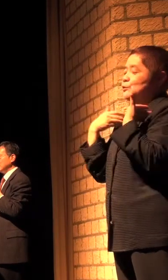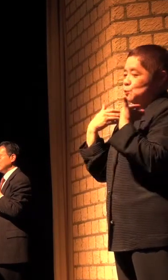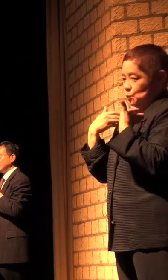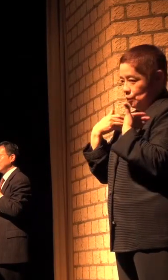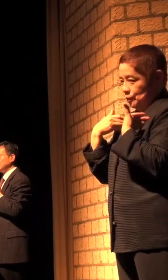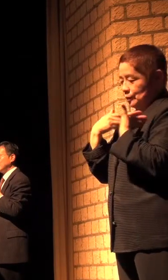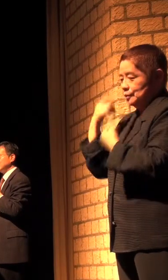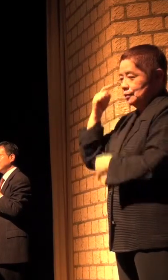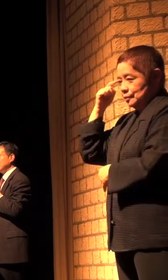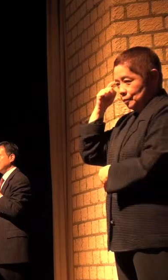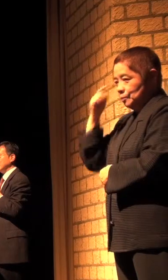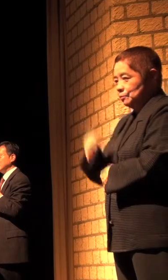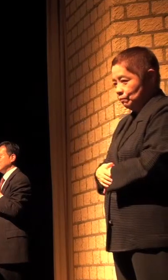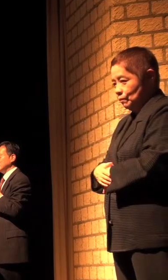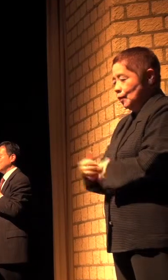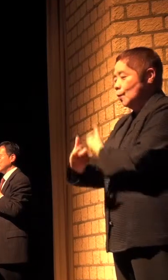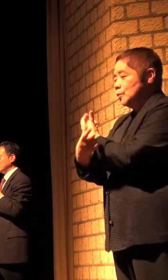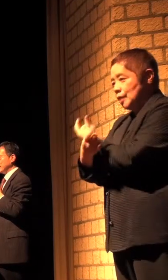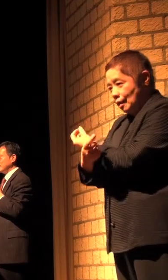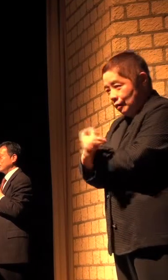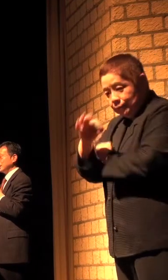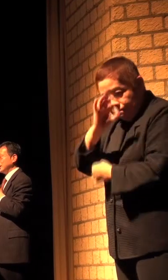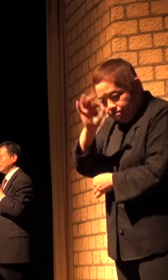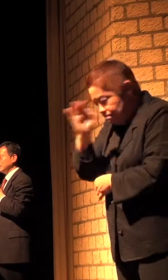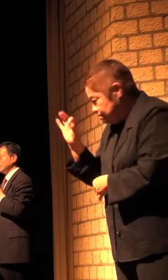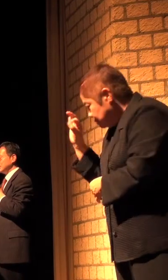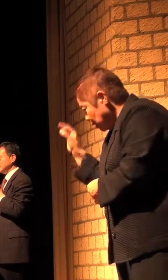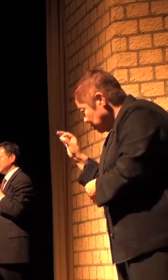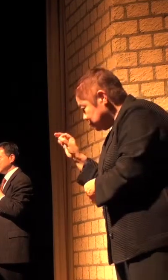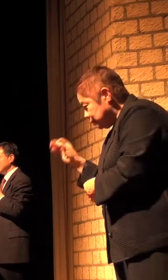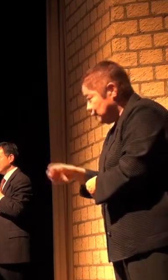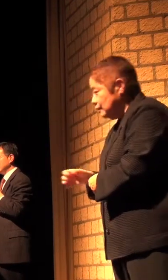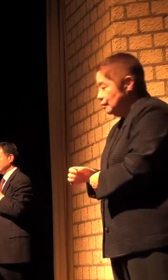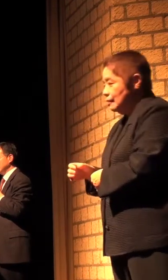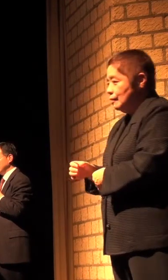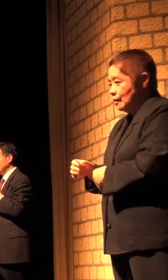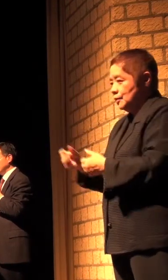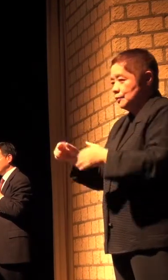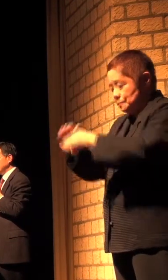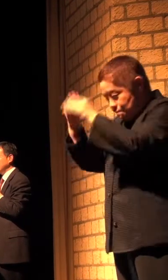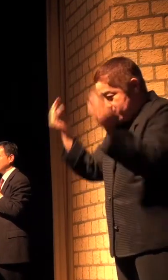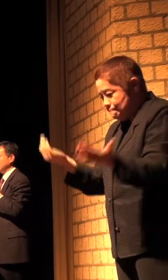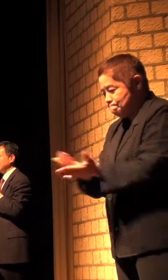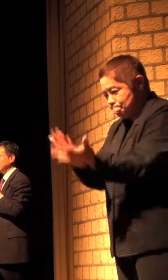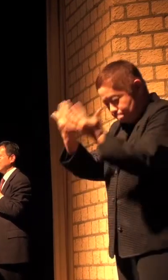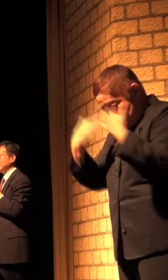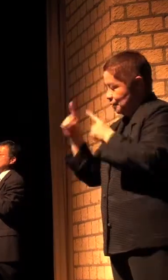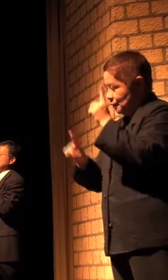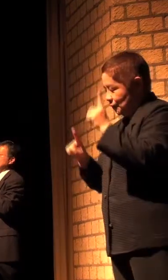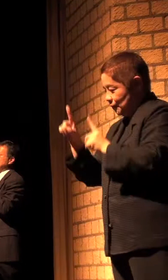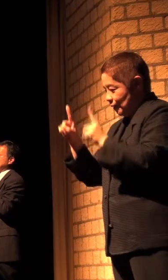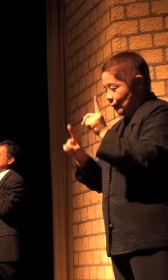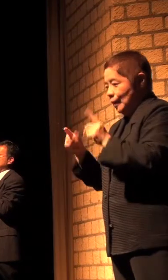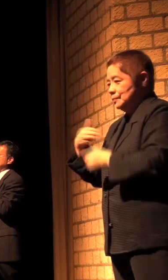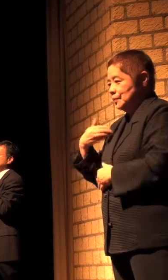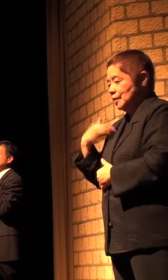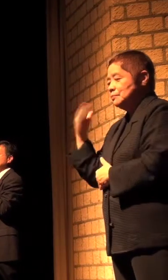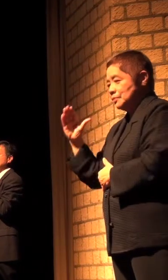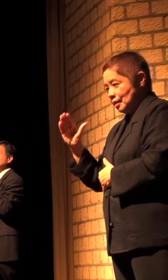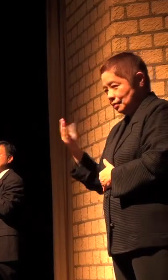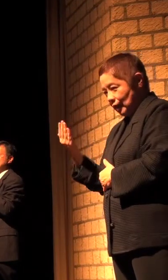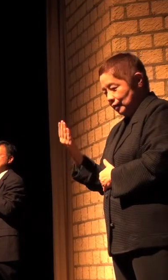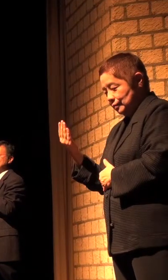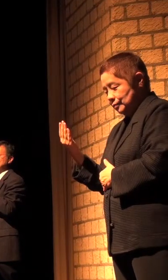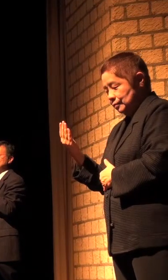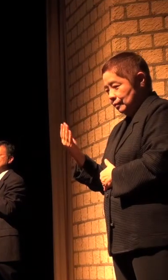そうするとお互いが探し合って、巻き込まれることがないという信頼関係でもあるわけですね。こう震